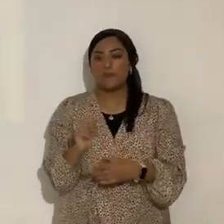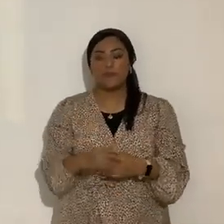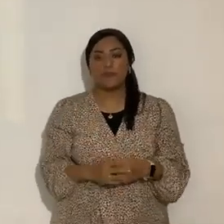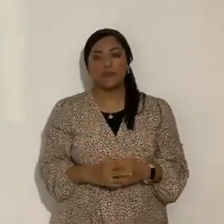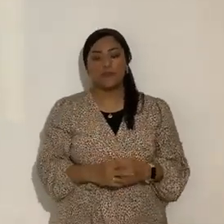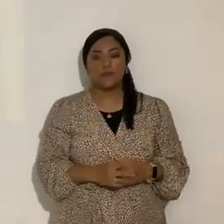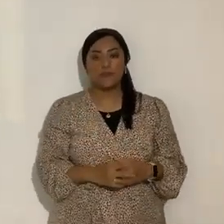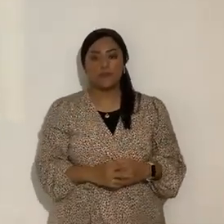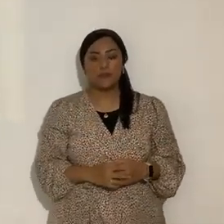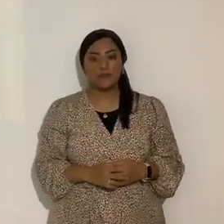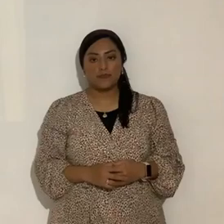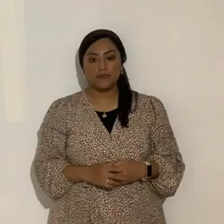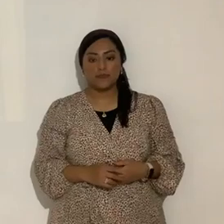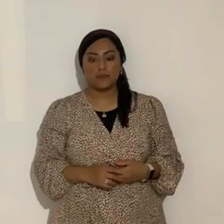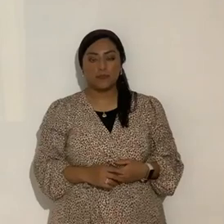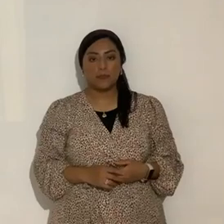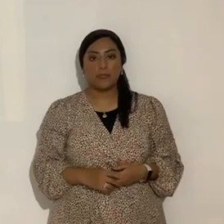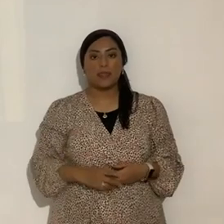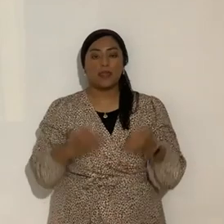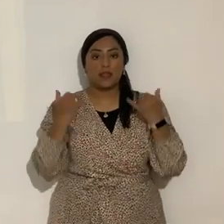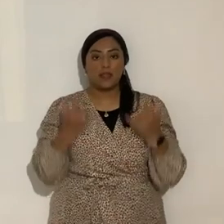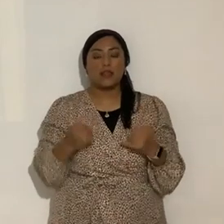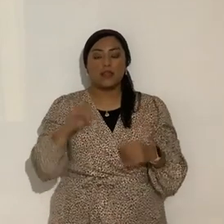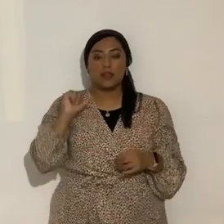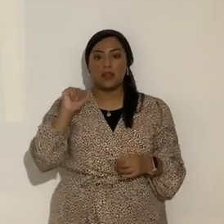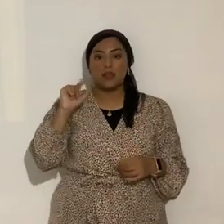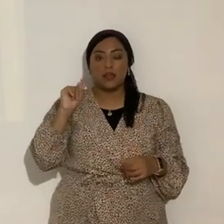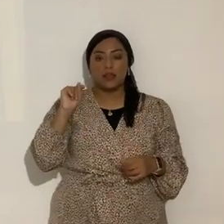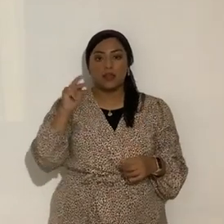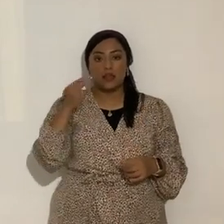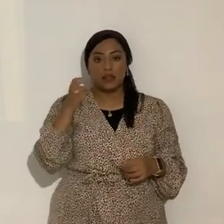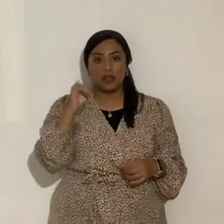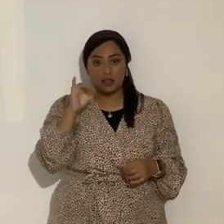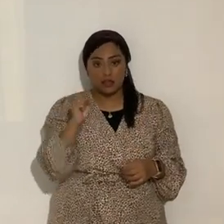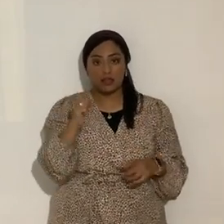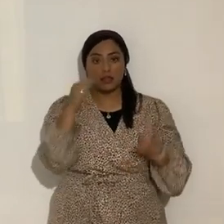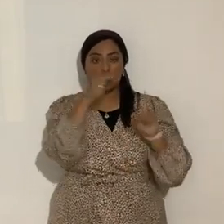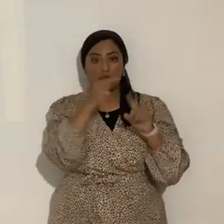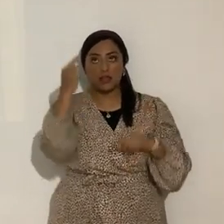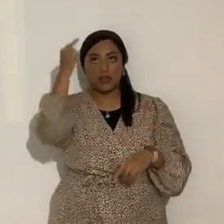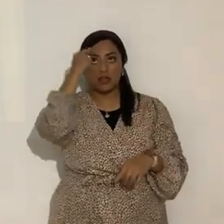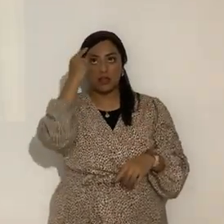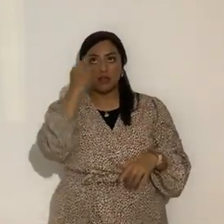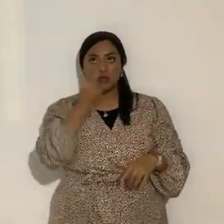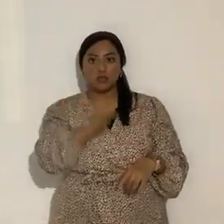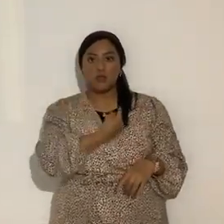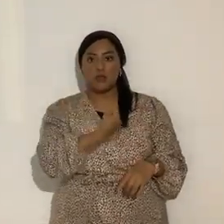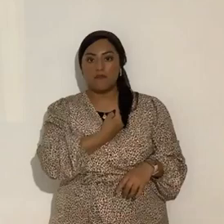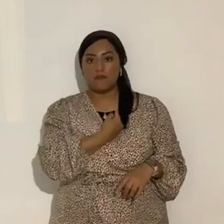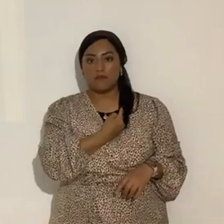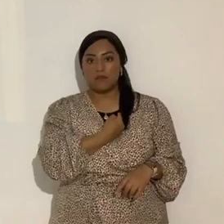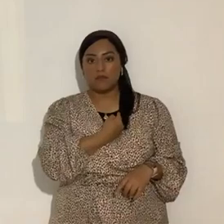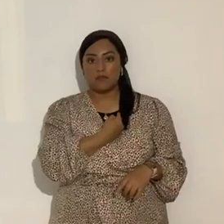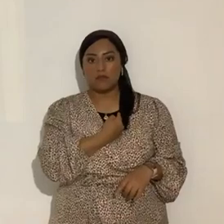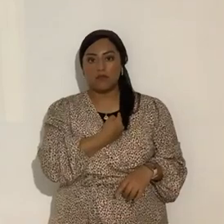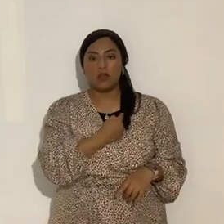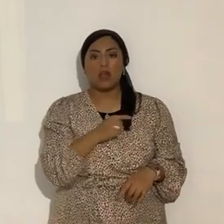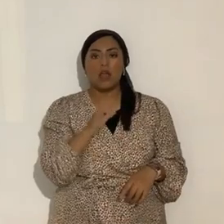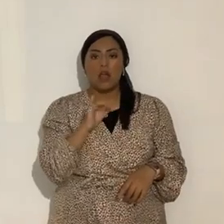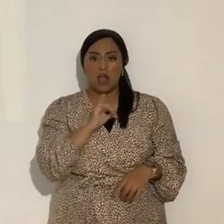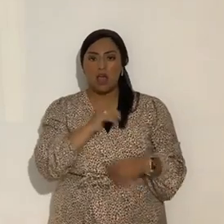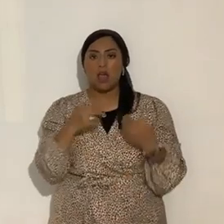Ahora, el ateo cree estar solo. Porque